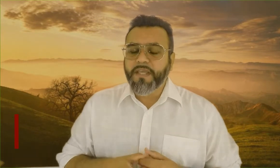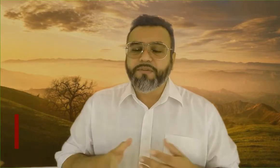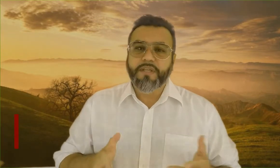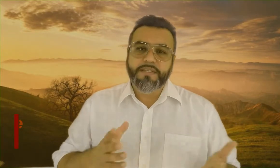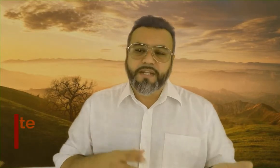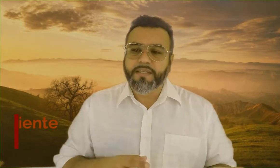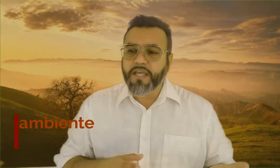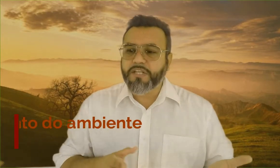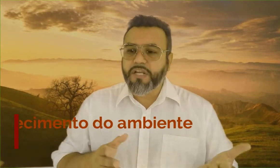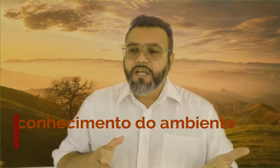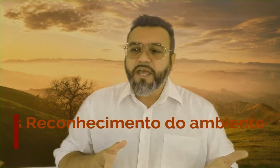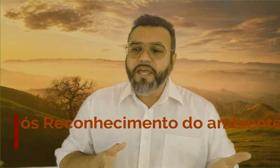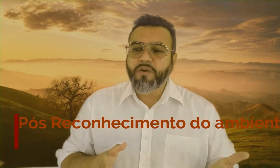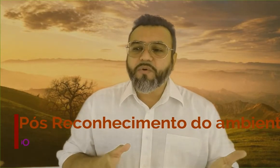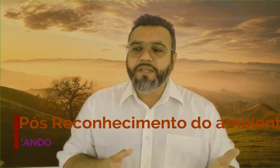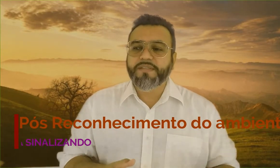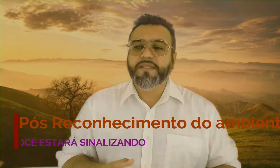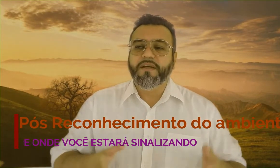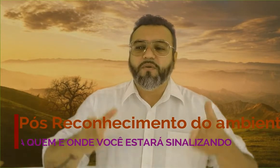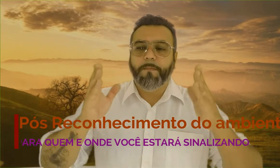da estratégia, é reconhecer